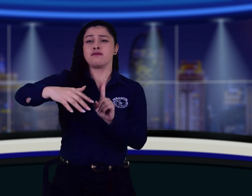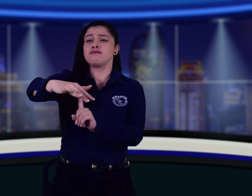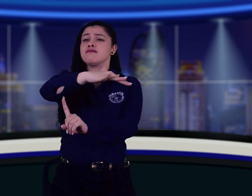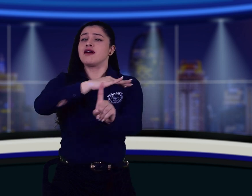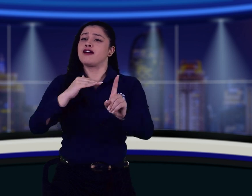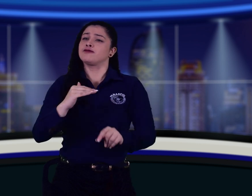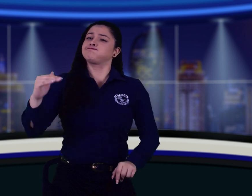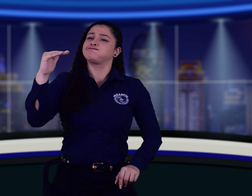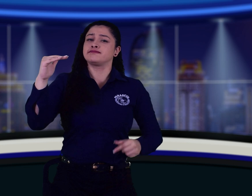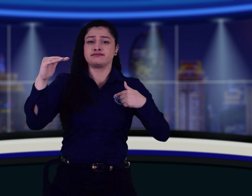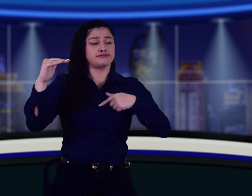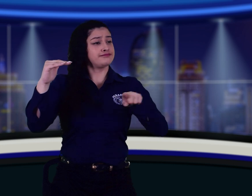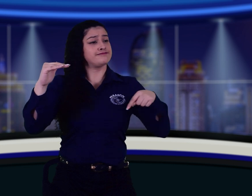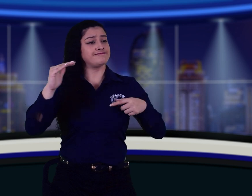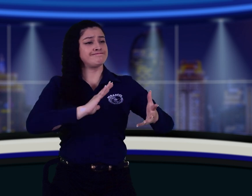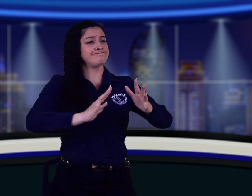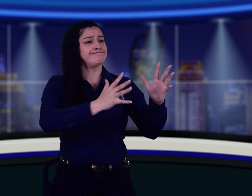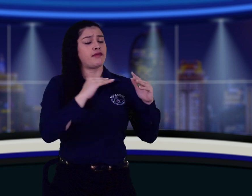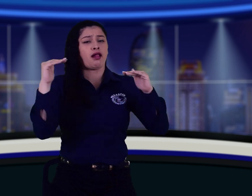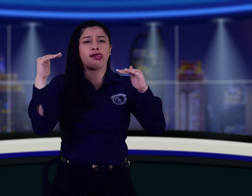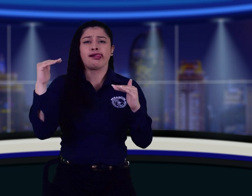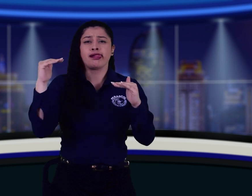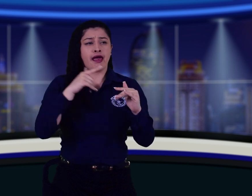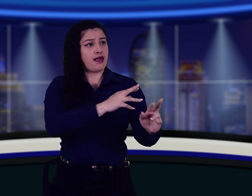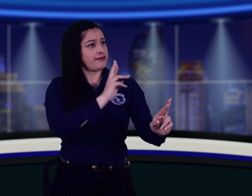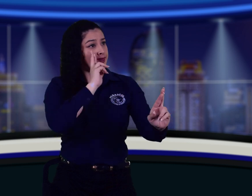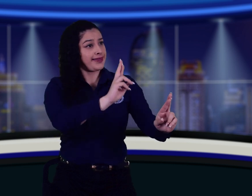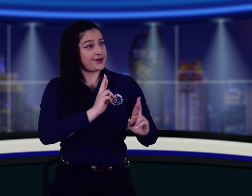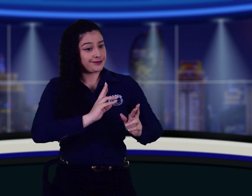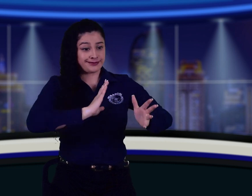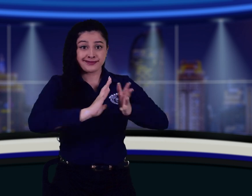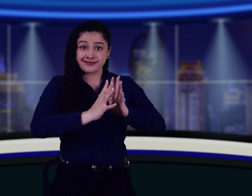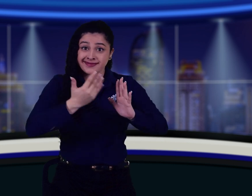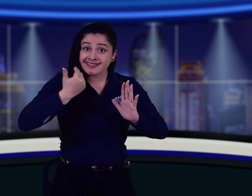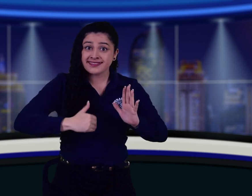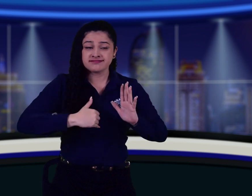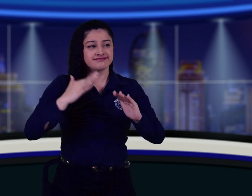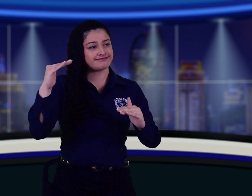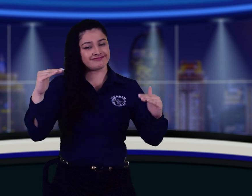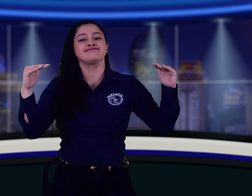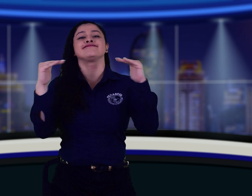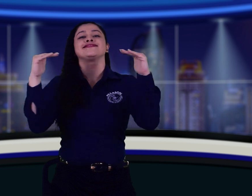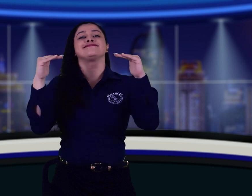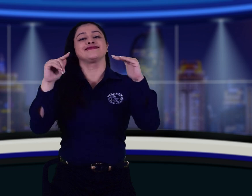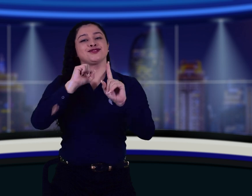esta aprobación nos da otro estatus social la ley de reconocimiento de la lengua de señas